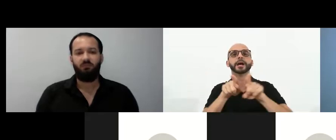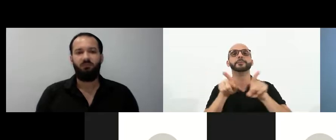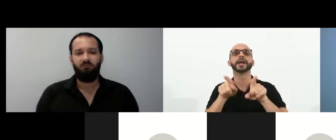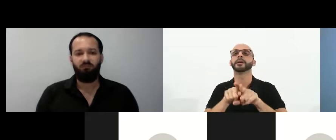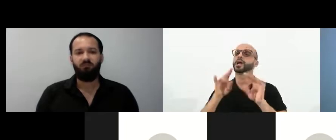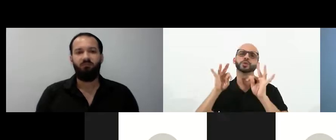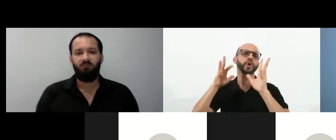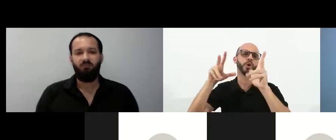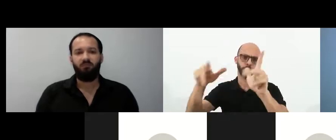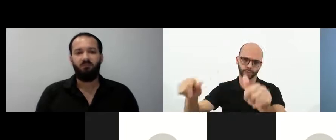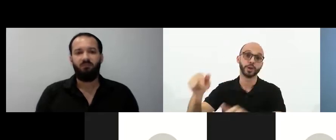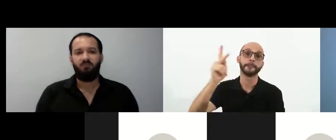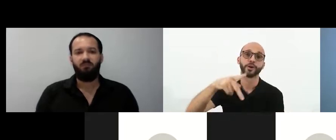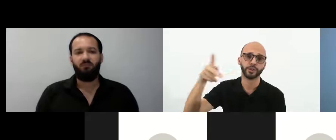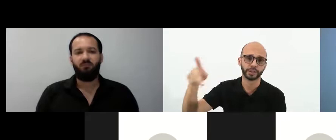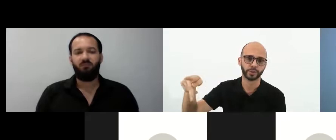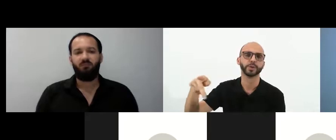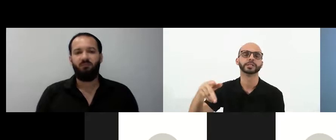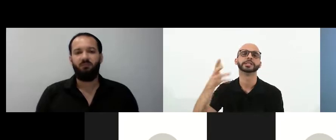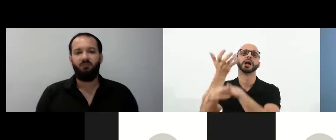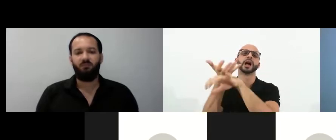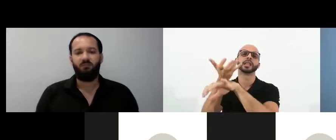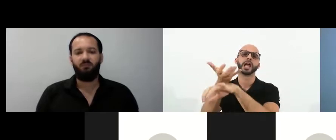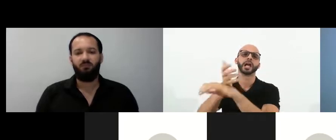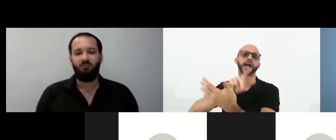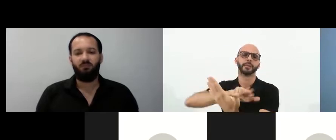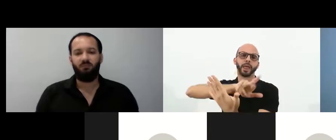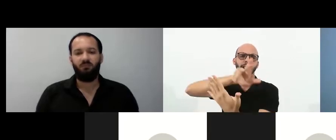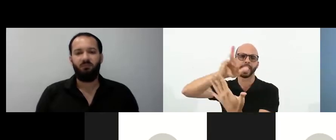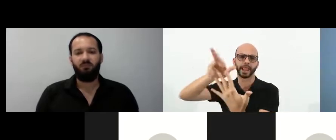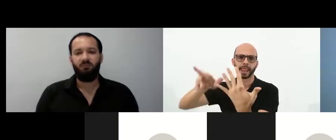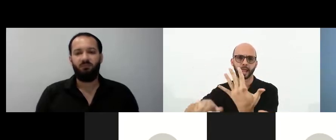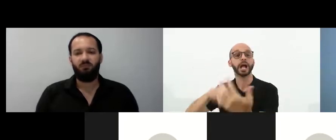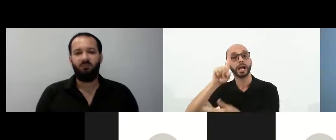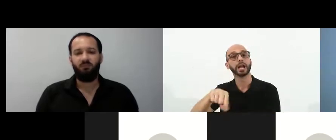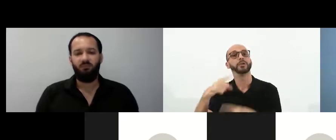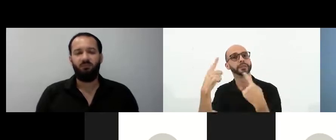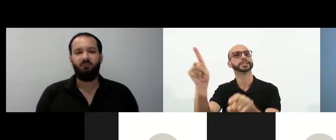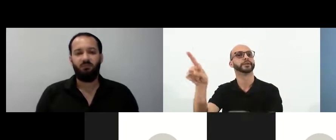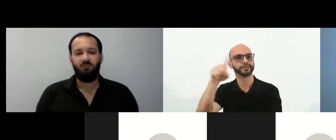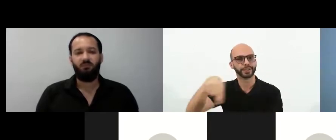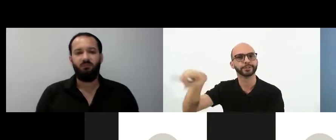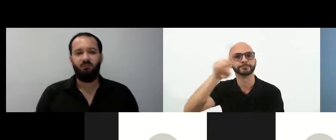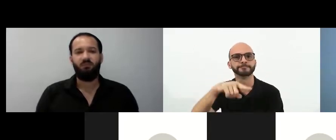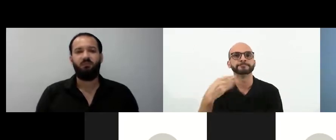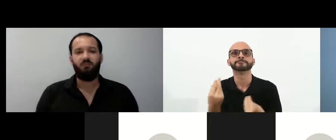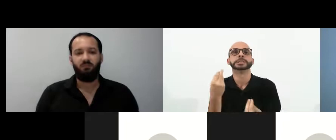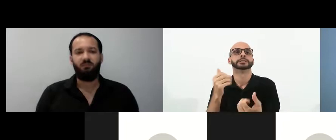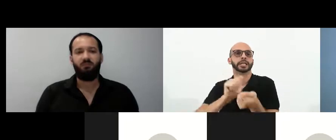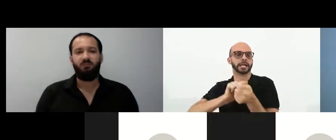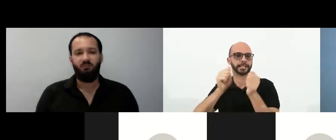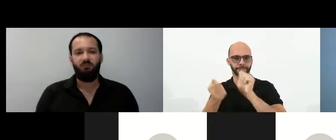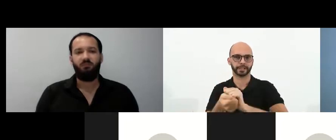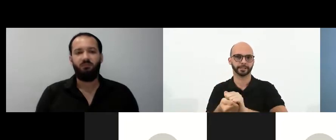nos desafia. E também a todos os professores, né, de várias outras disciplinas